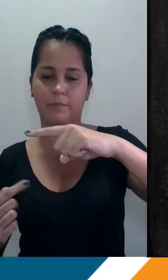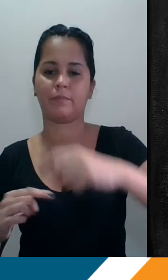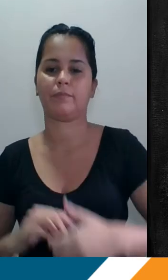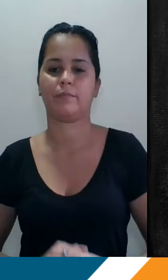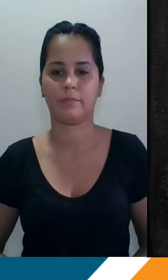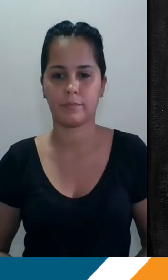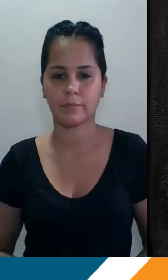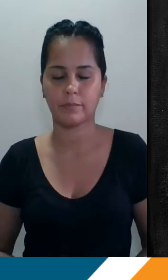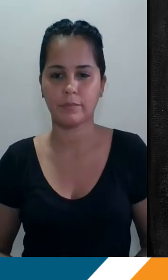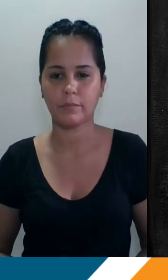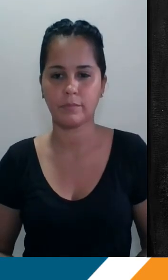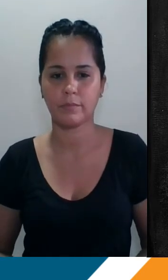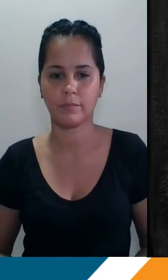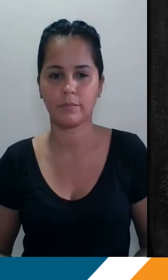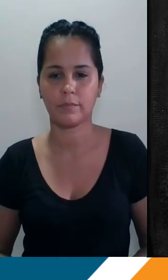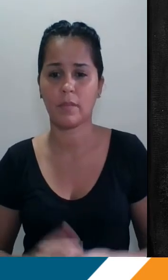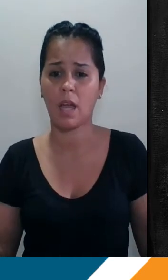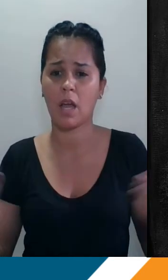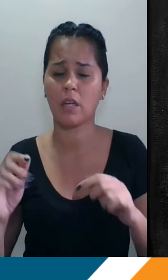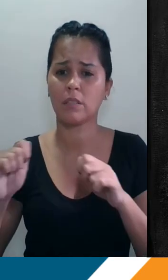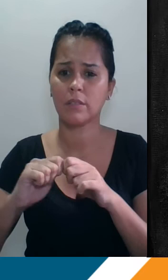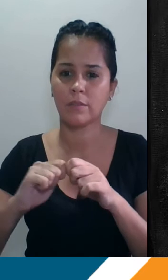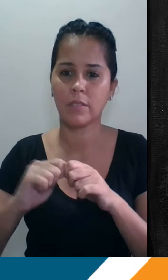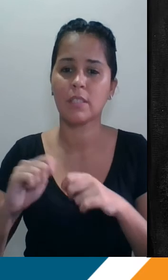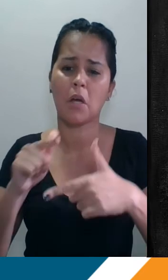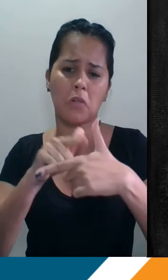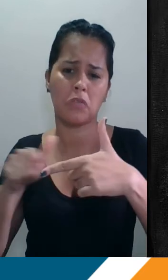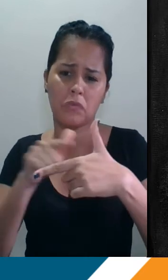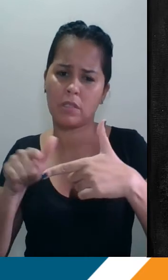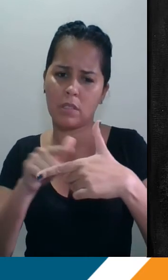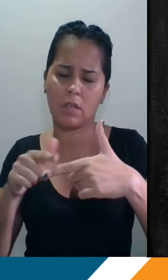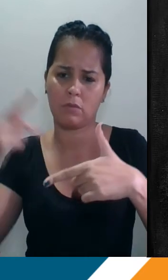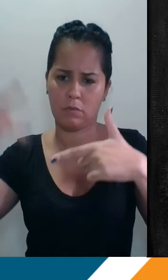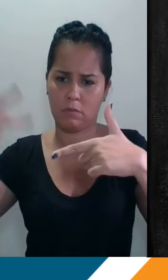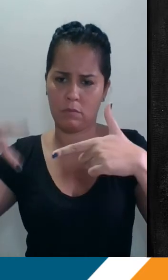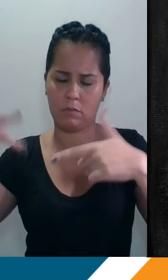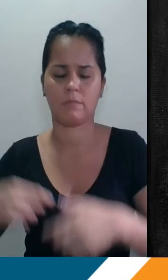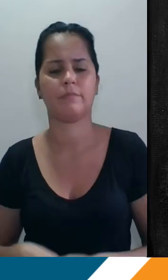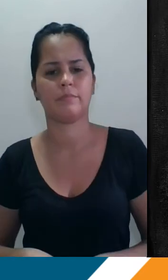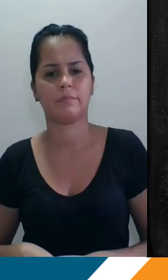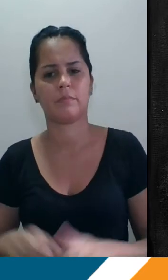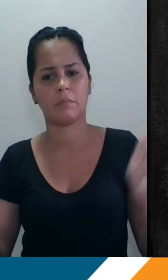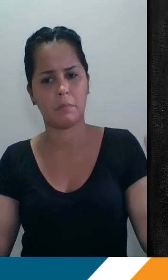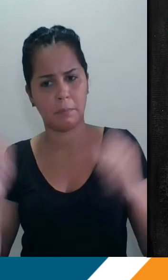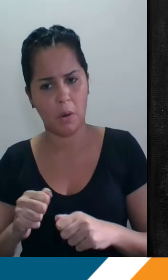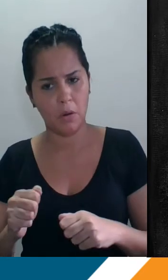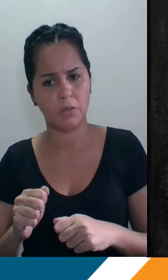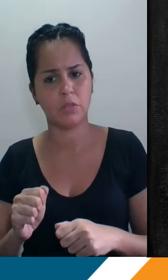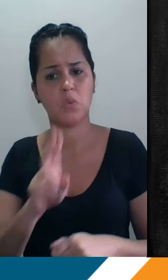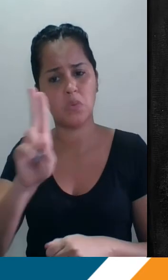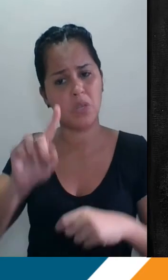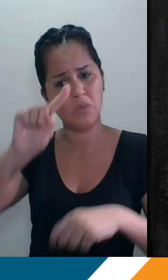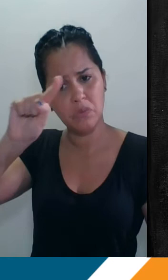sobre 1,01. Tudo que tem que fazer agora é essa divisão aqui entre os dois números. Você pode fazer tanto divisão com número com